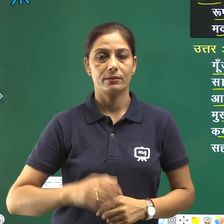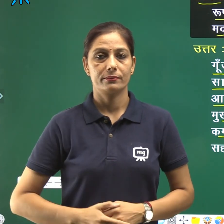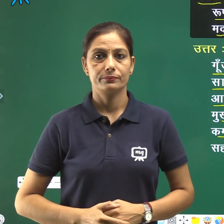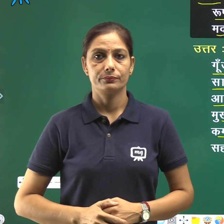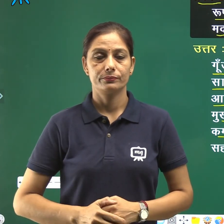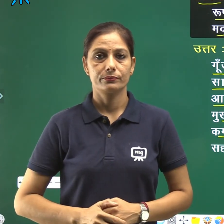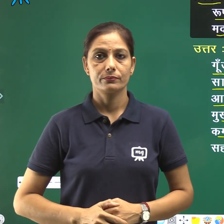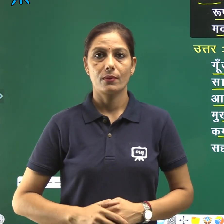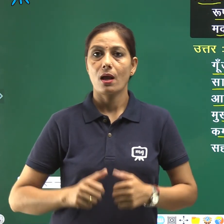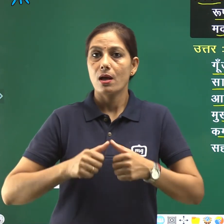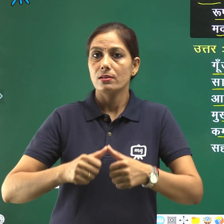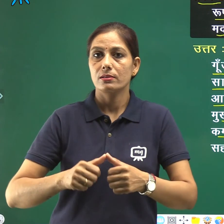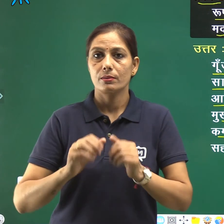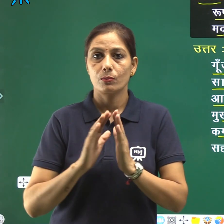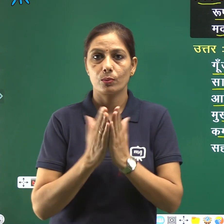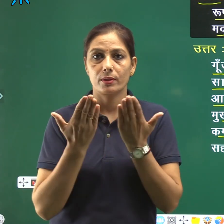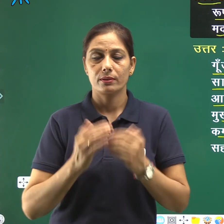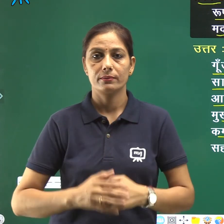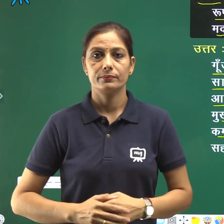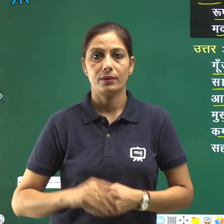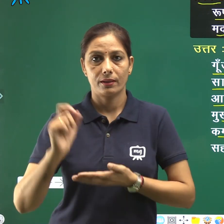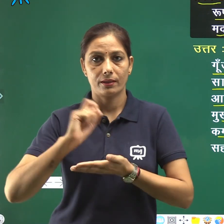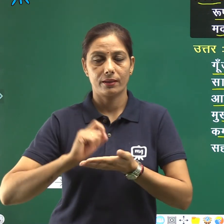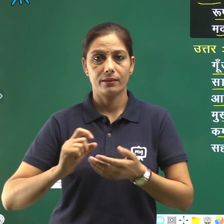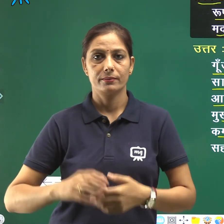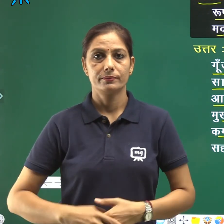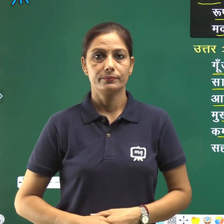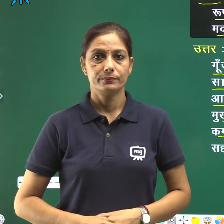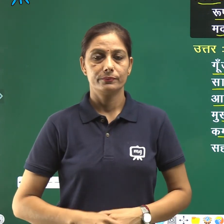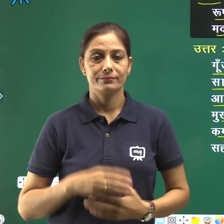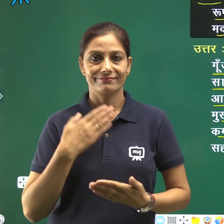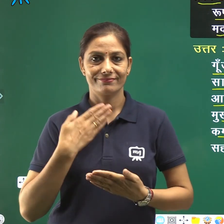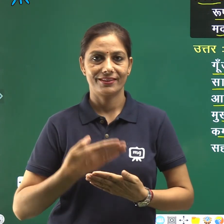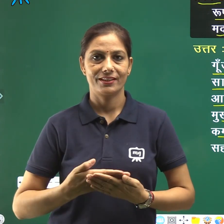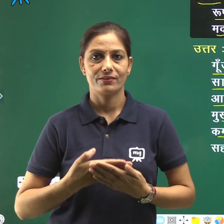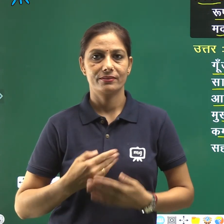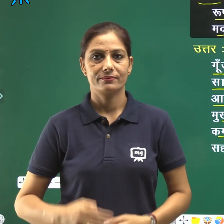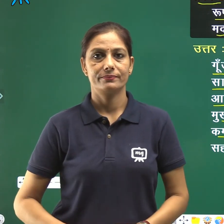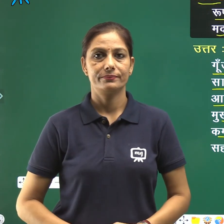उत्तर पुस्तिका में लिखें। धन्यवाद।